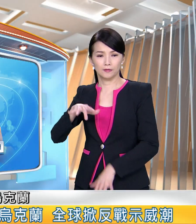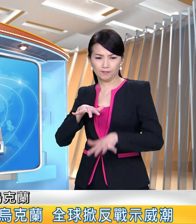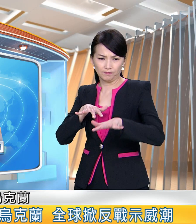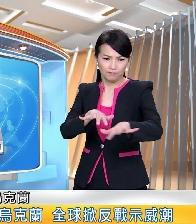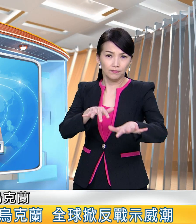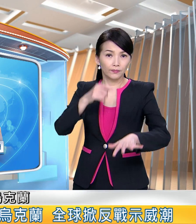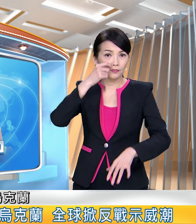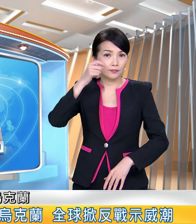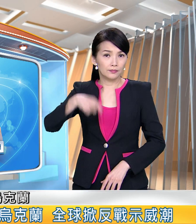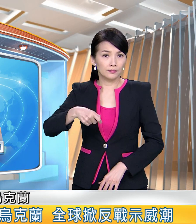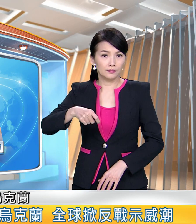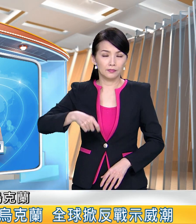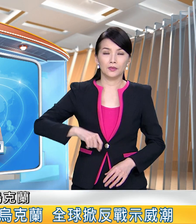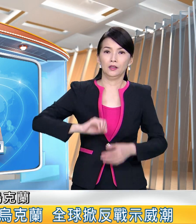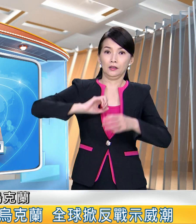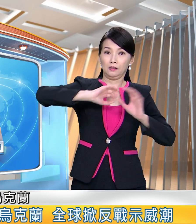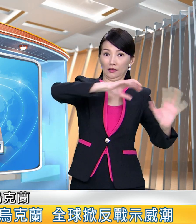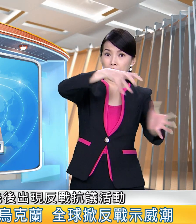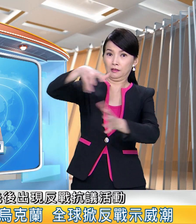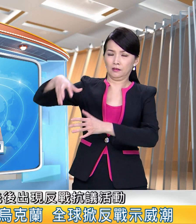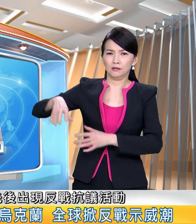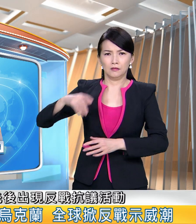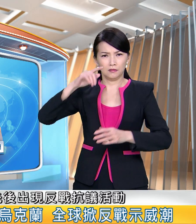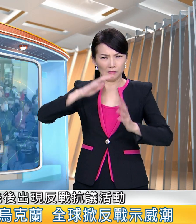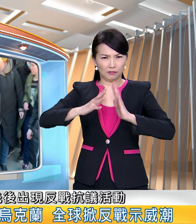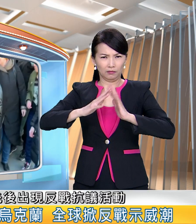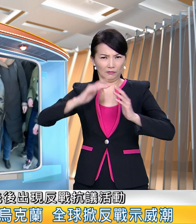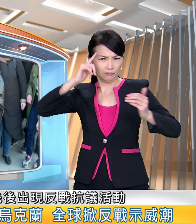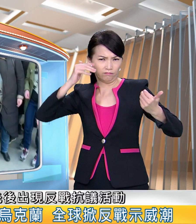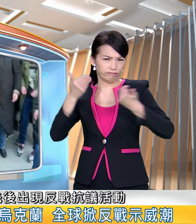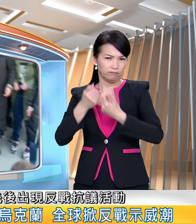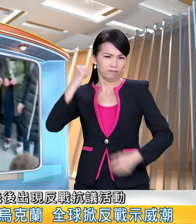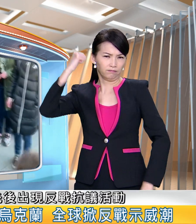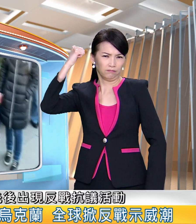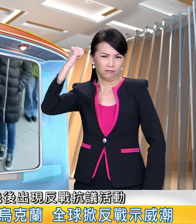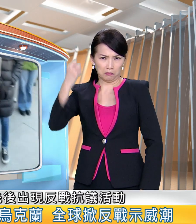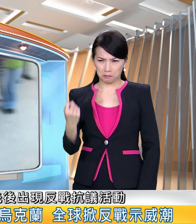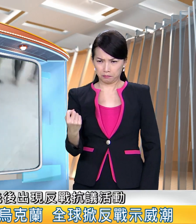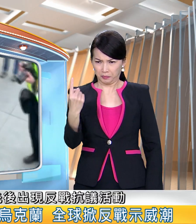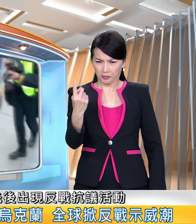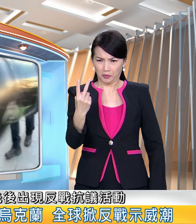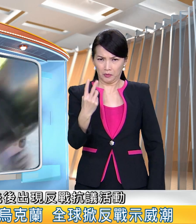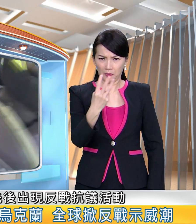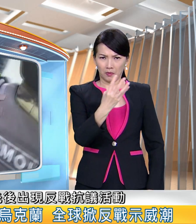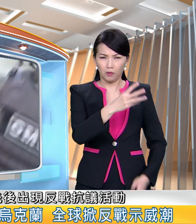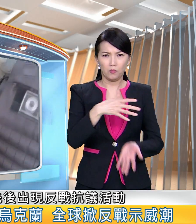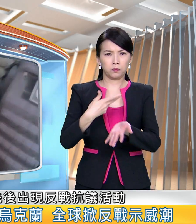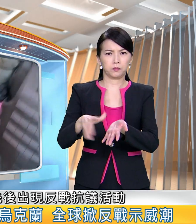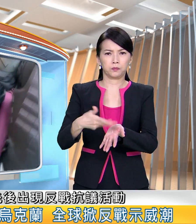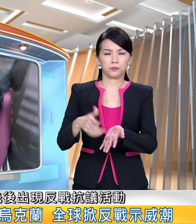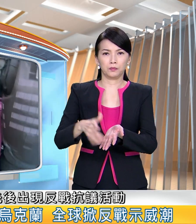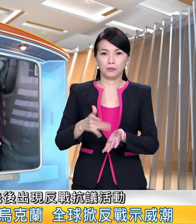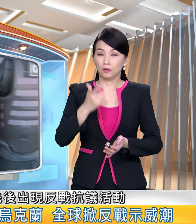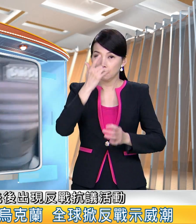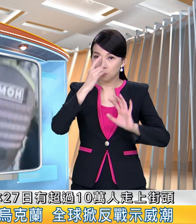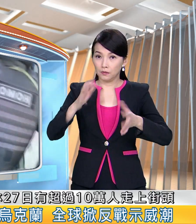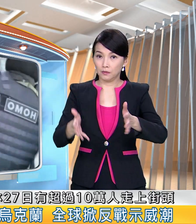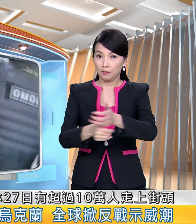俄罗斯入侵乌克兰，全世界各地先后出现反战抗议活动。德